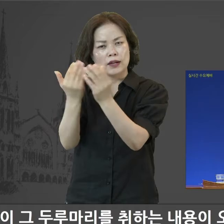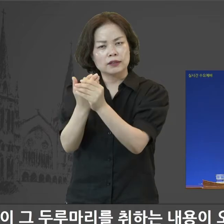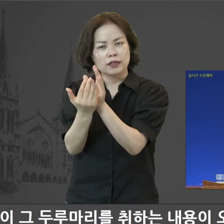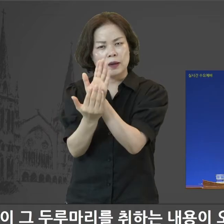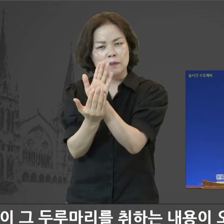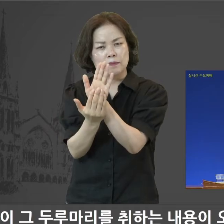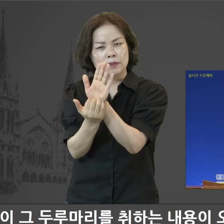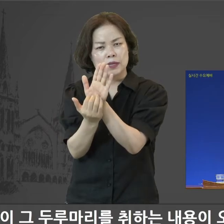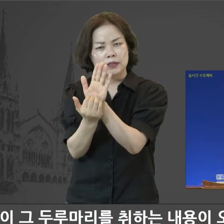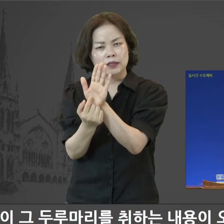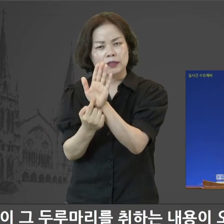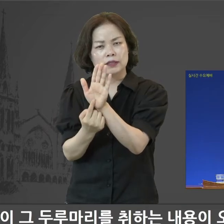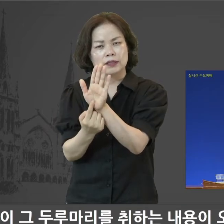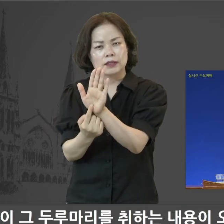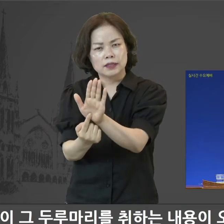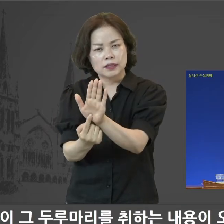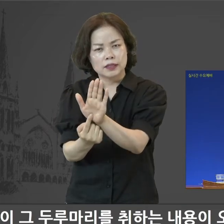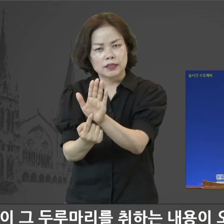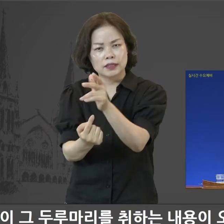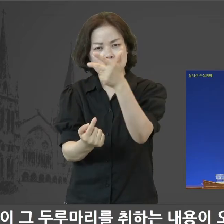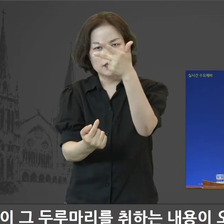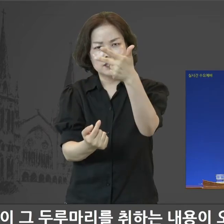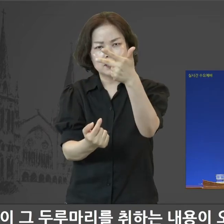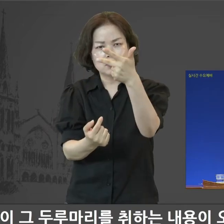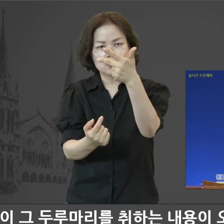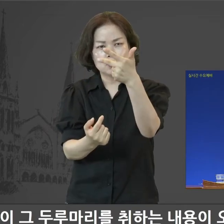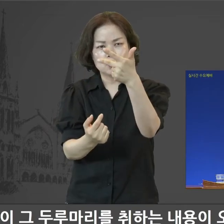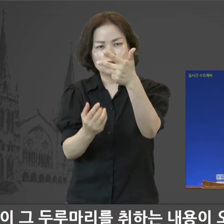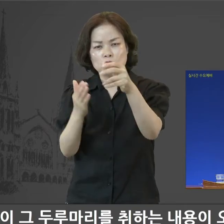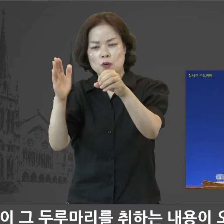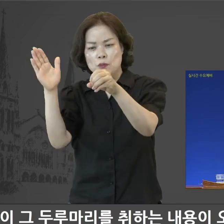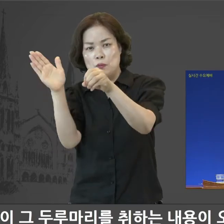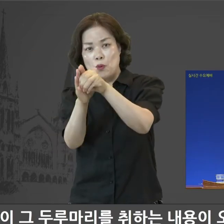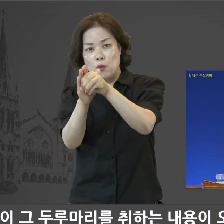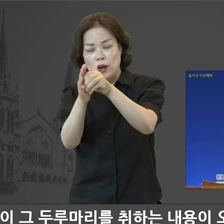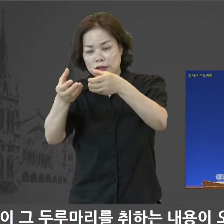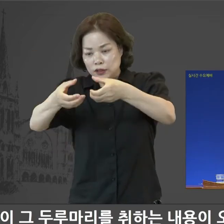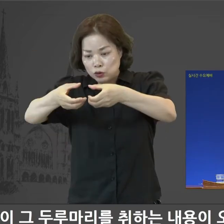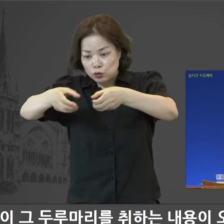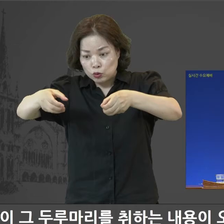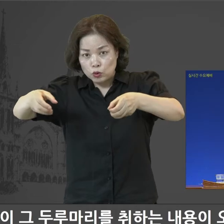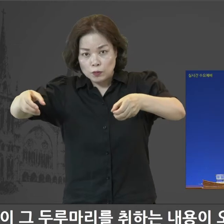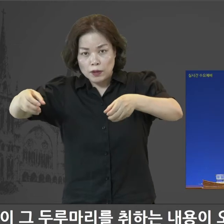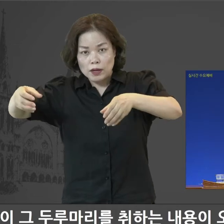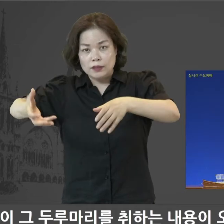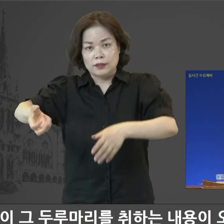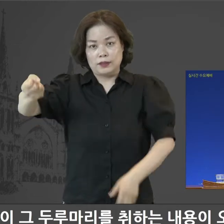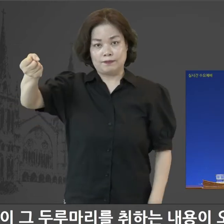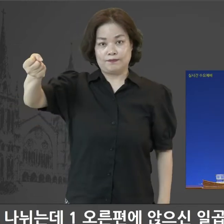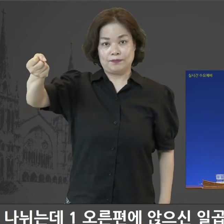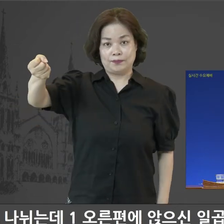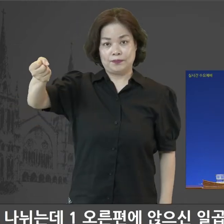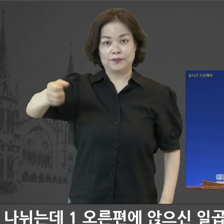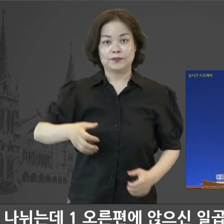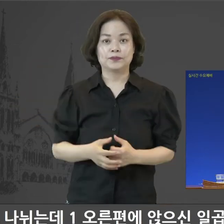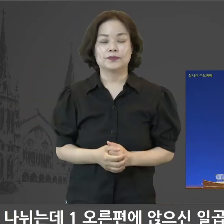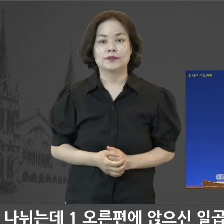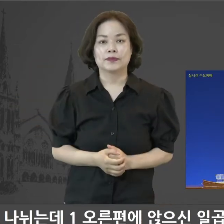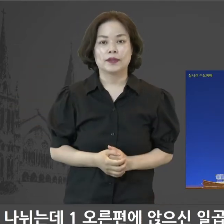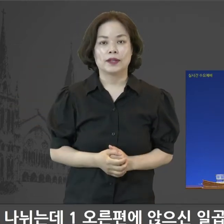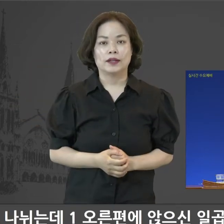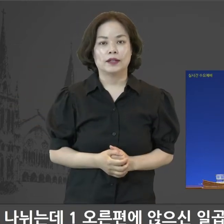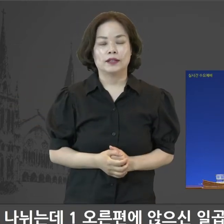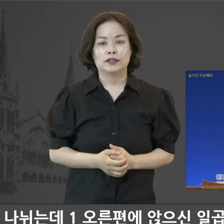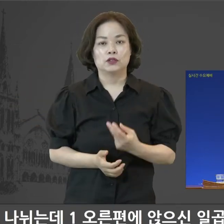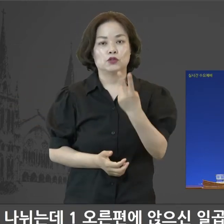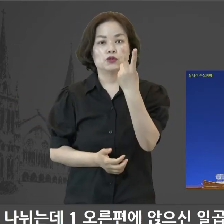비밀성을 상징하는 이 7인으로 봉하여진 두루마리가 들려 있음을 기록하고 있습니다.